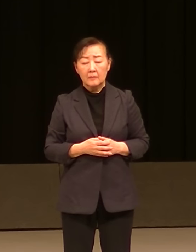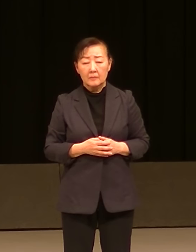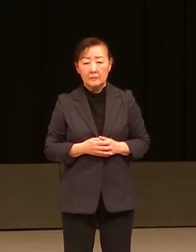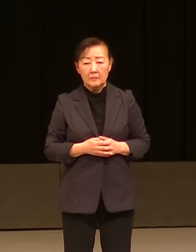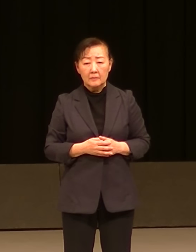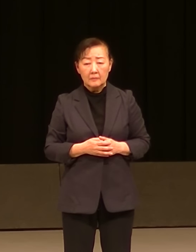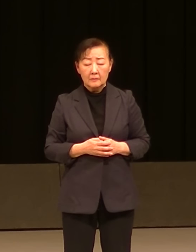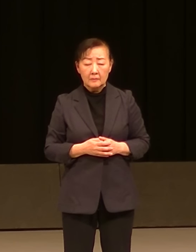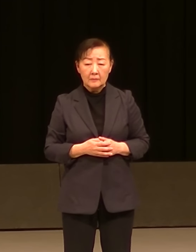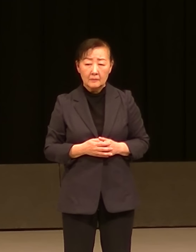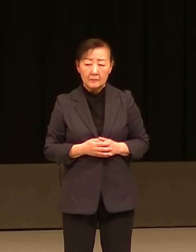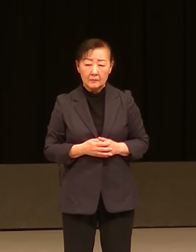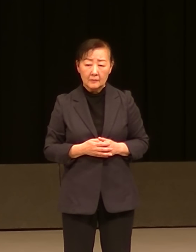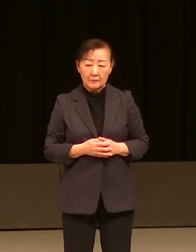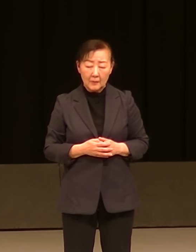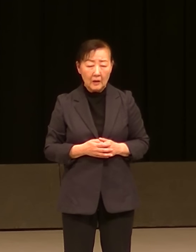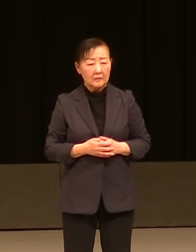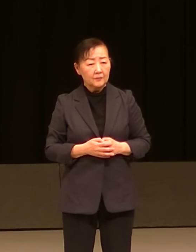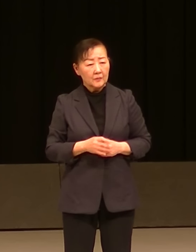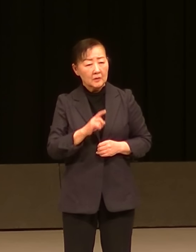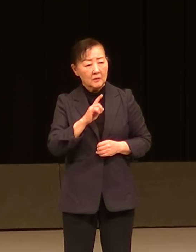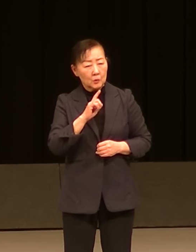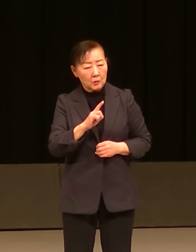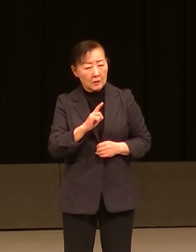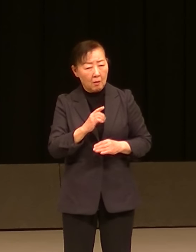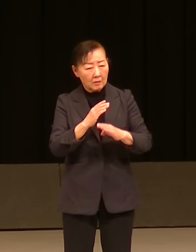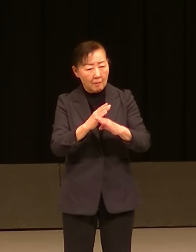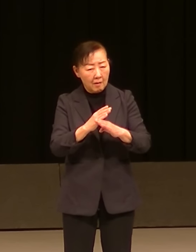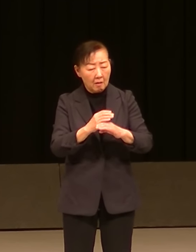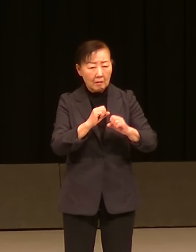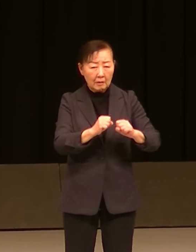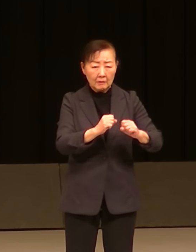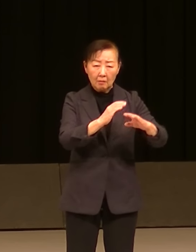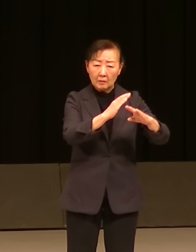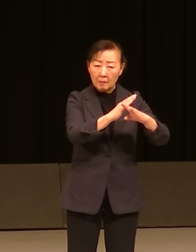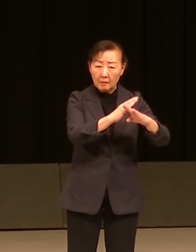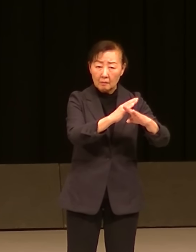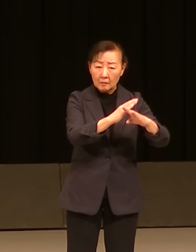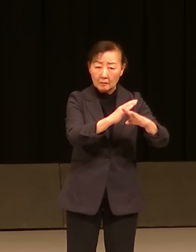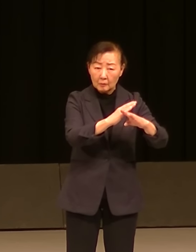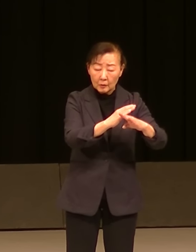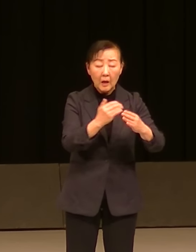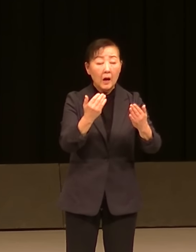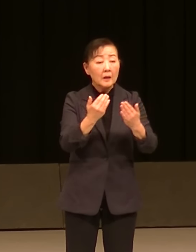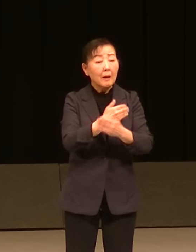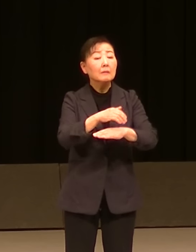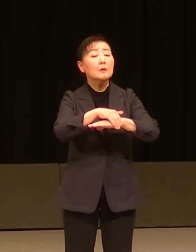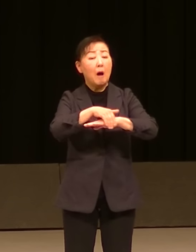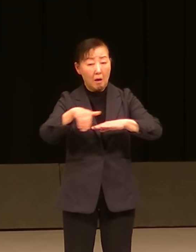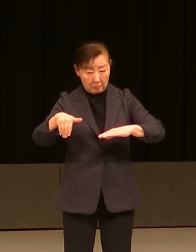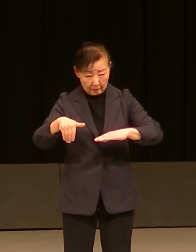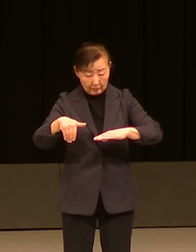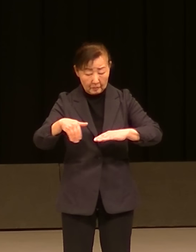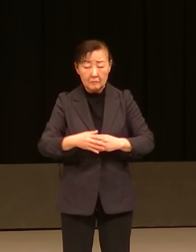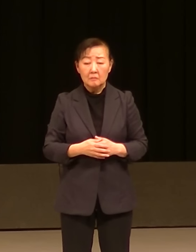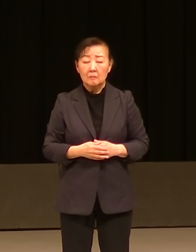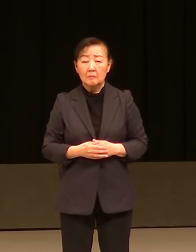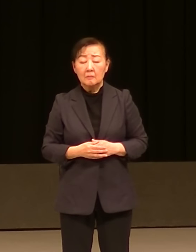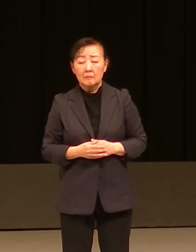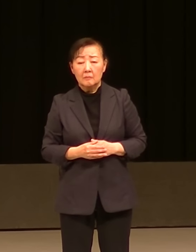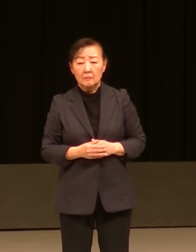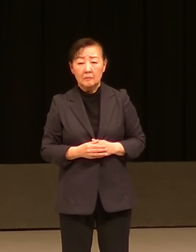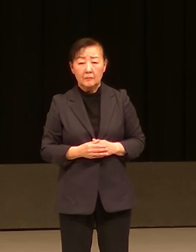まあ、そういうことは言ってはいけない、やってはいけないということに今なっているはずなので、まあ、